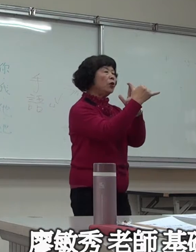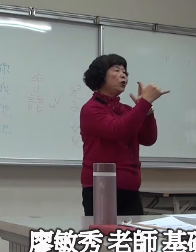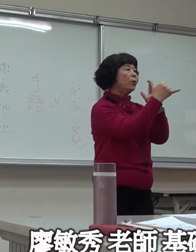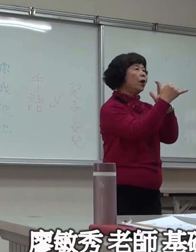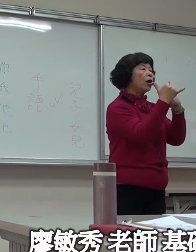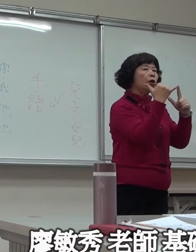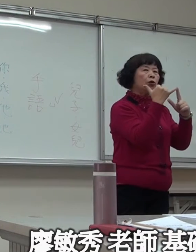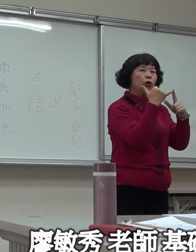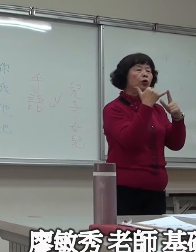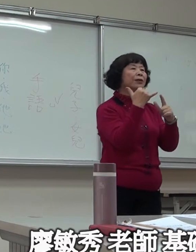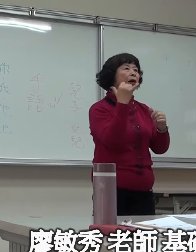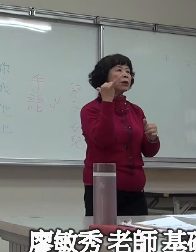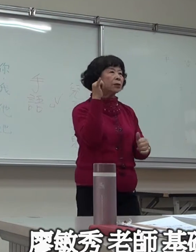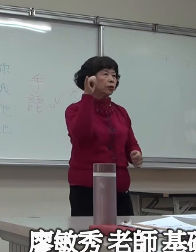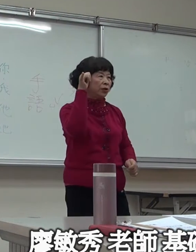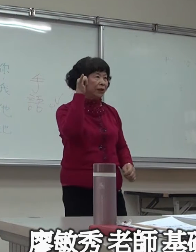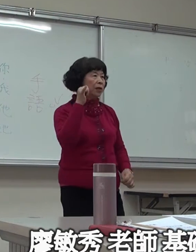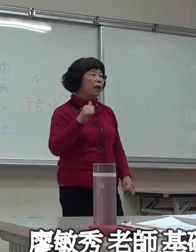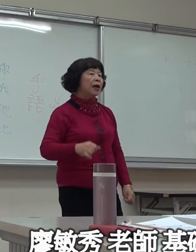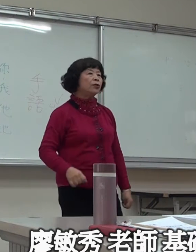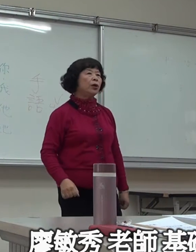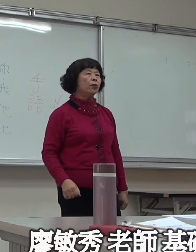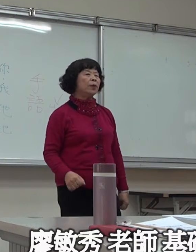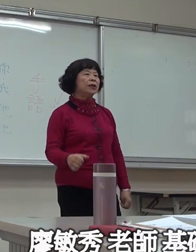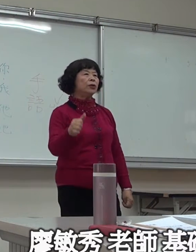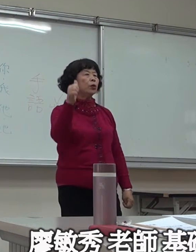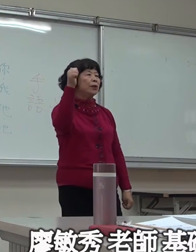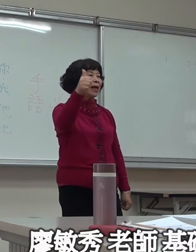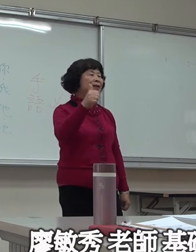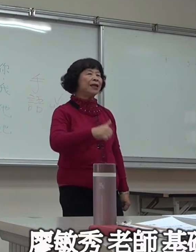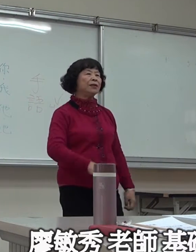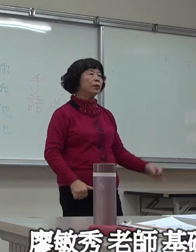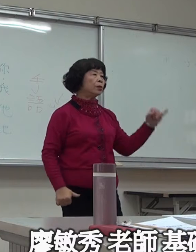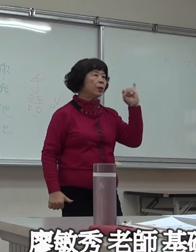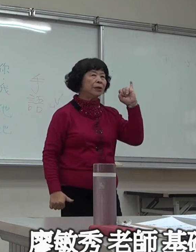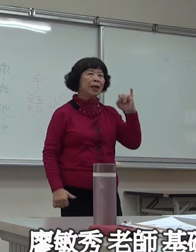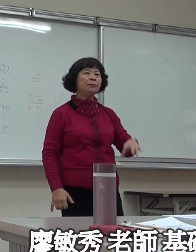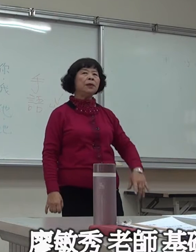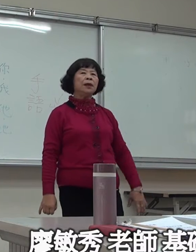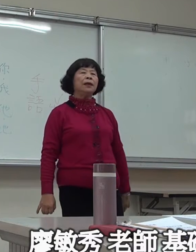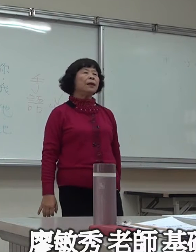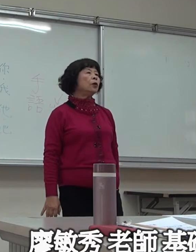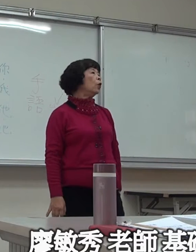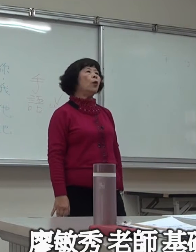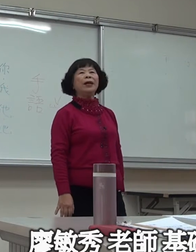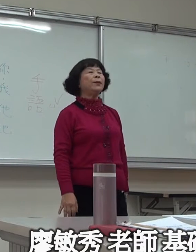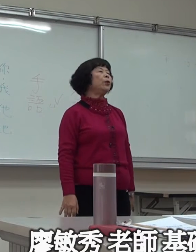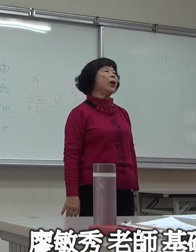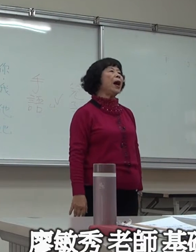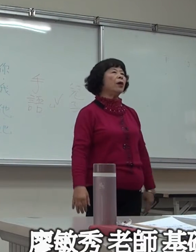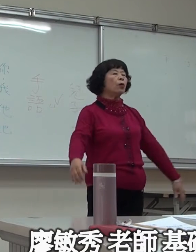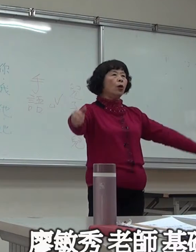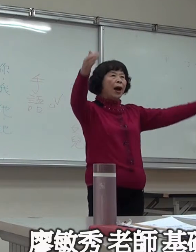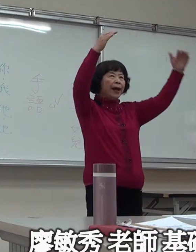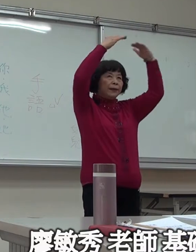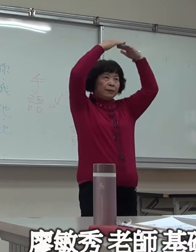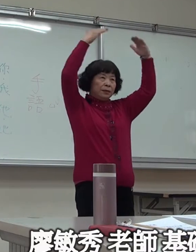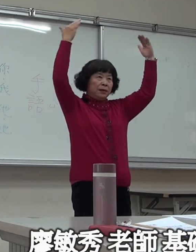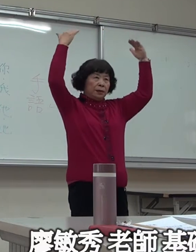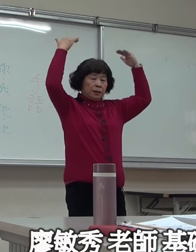语有没有都用到的，就是，所以我们一直说男生女生。跟国外的不一样，国外